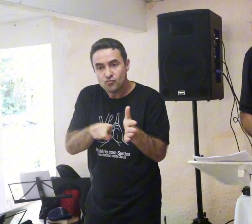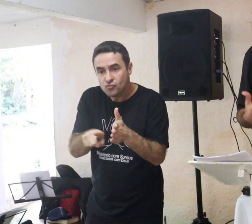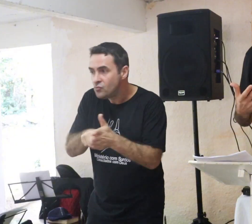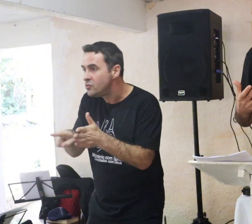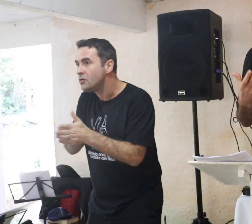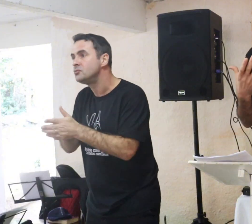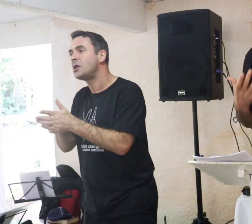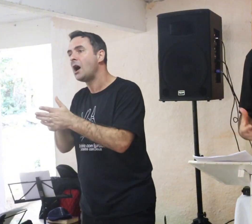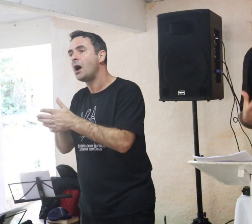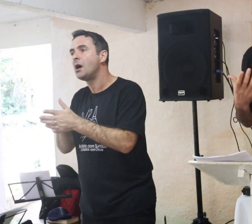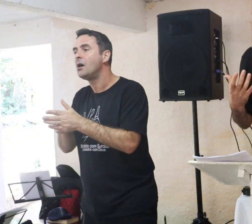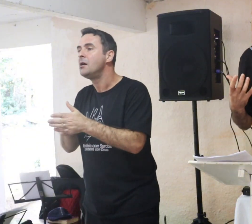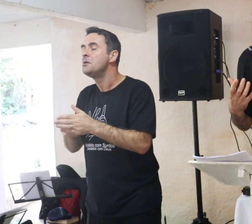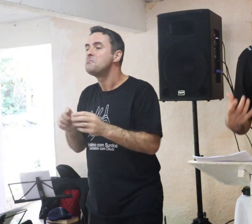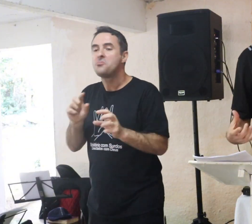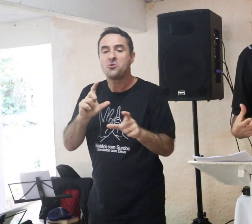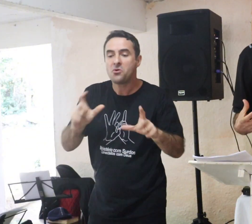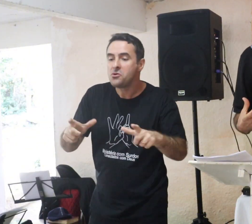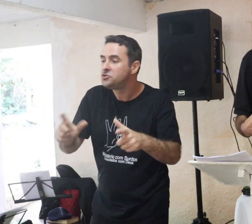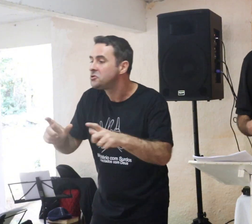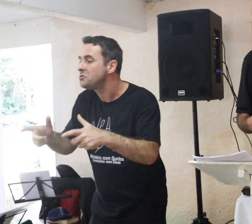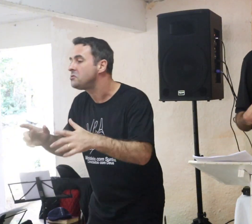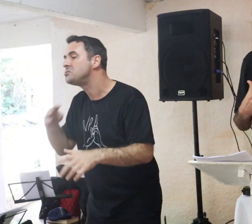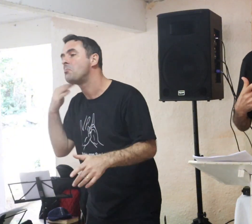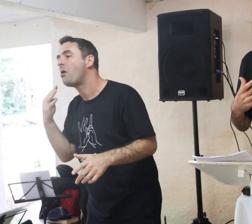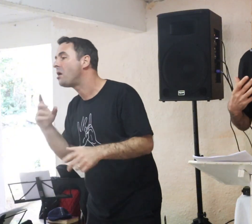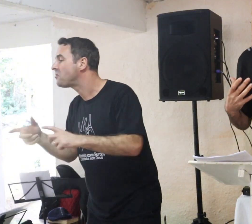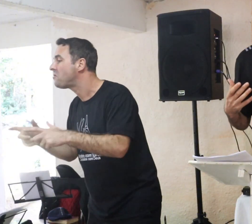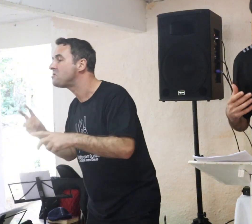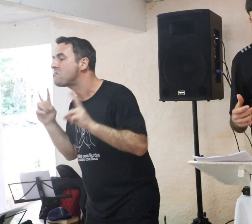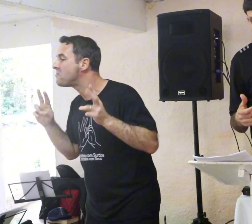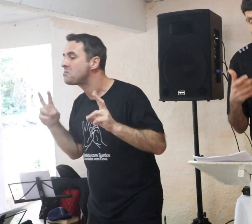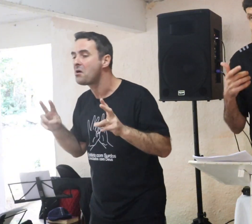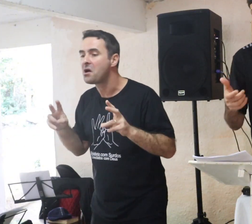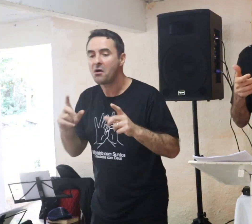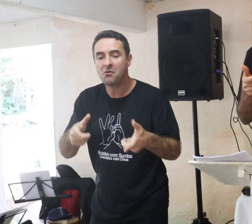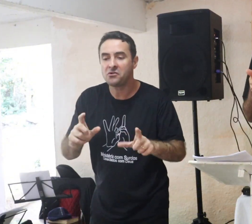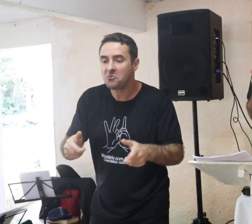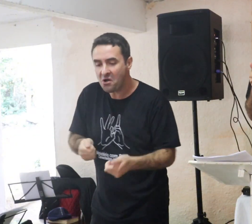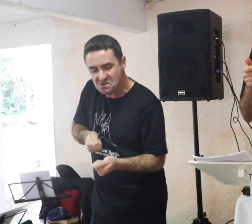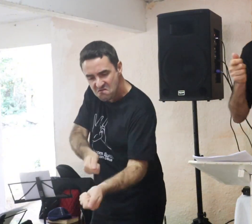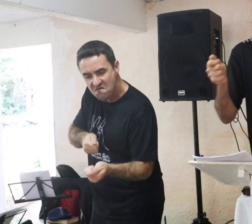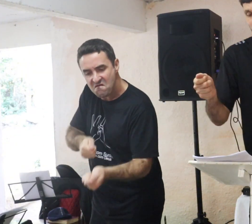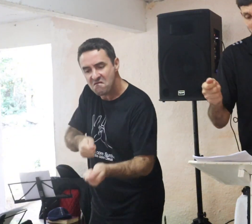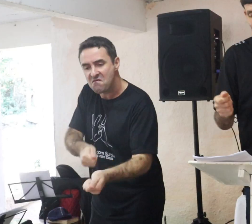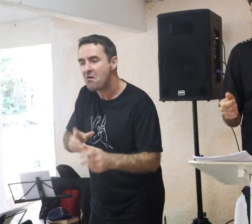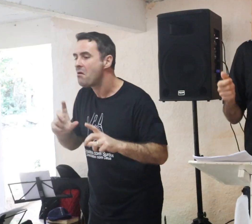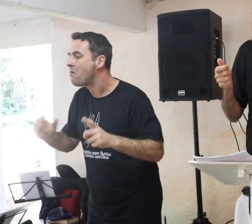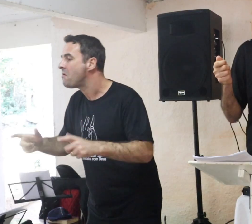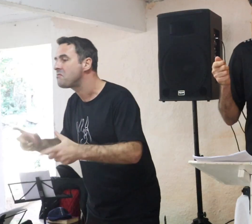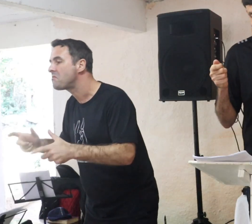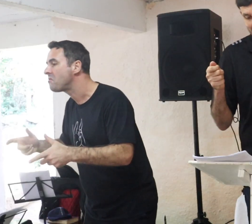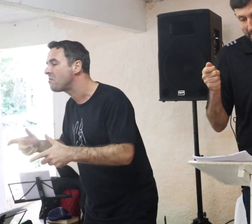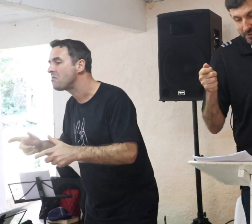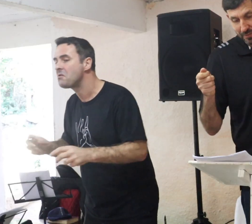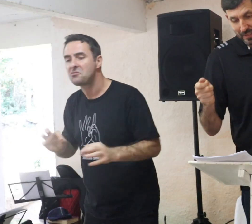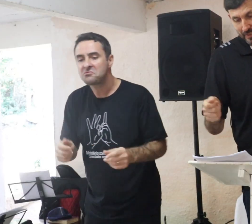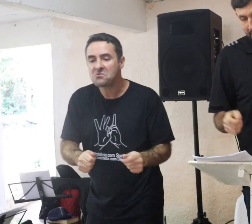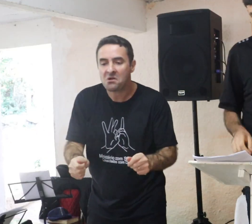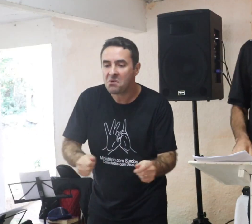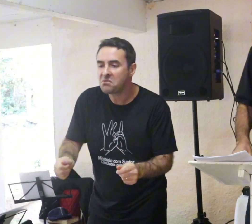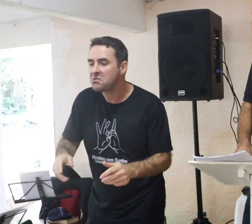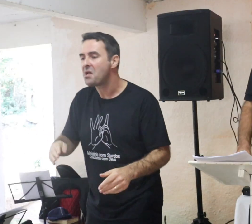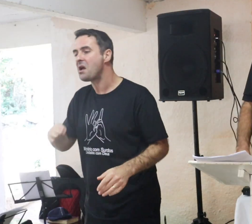não é? Onde está, ó morte, a sua vitória? Onde está, ó morte, o seu aguilhão, o seu ferrão, a sua capacidade